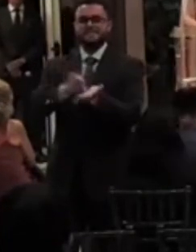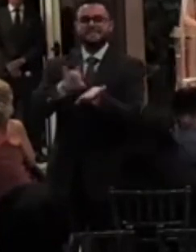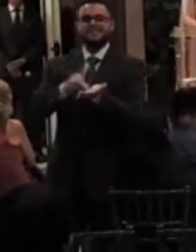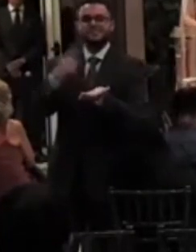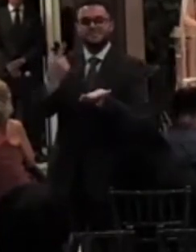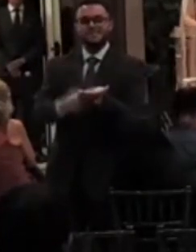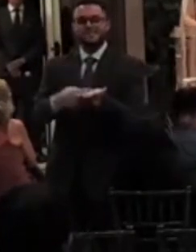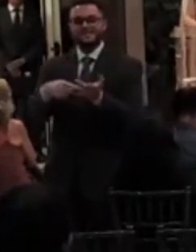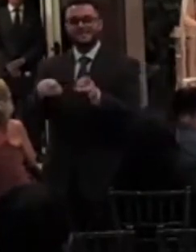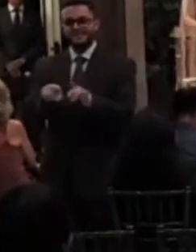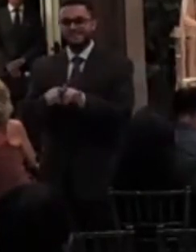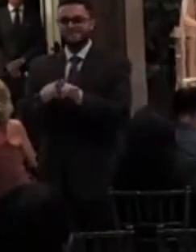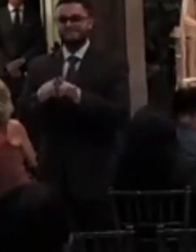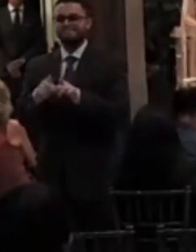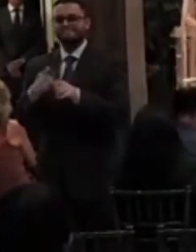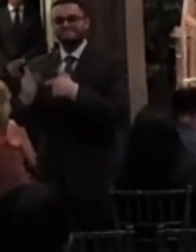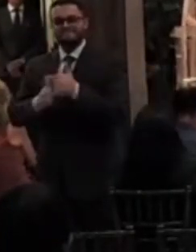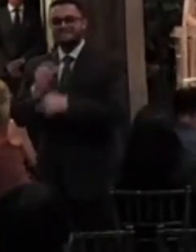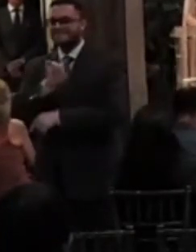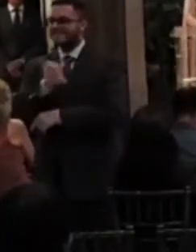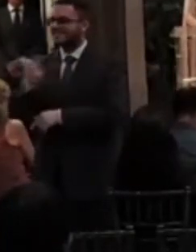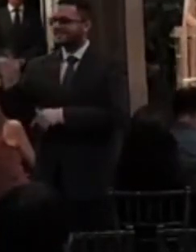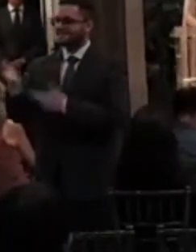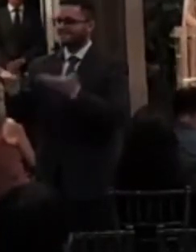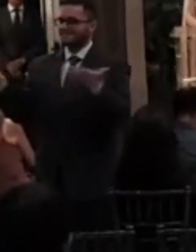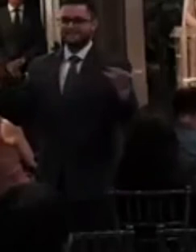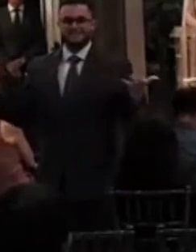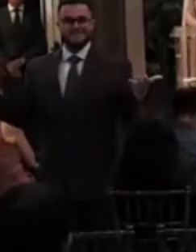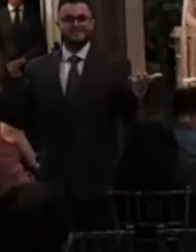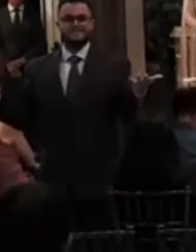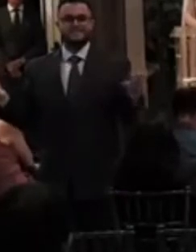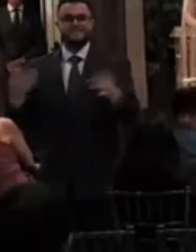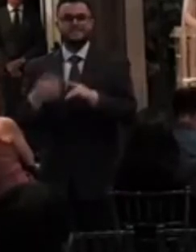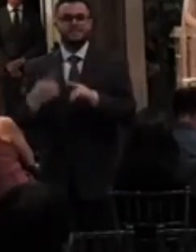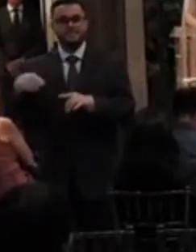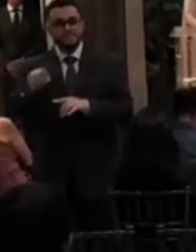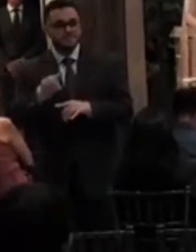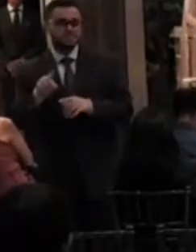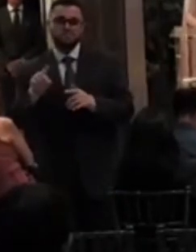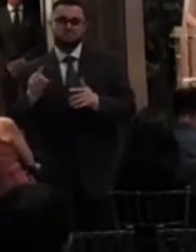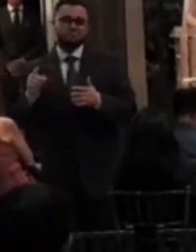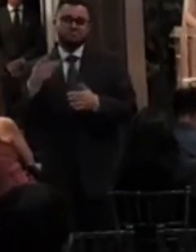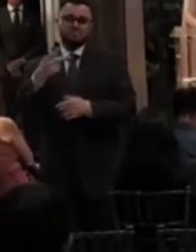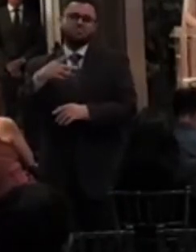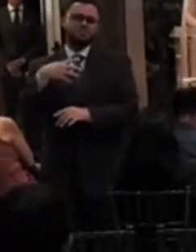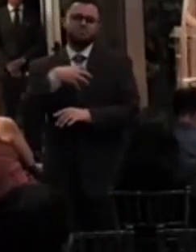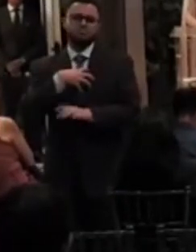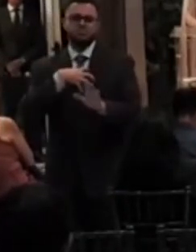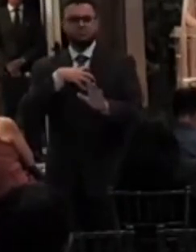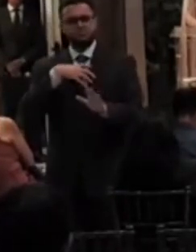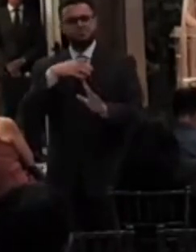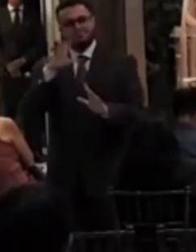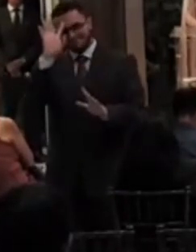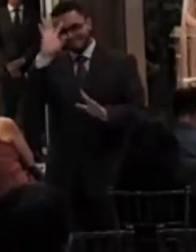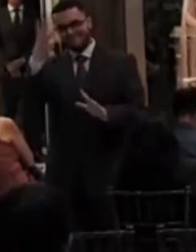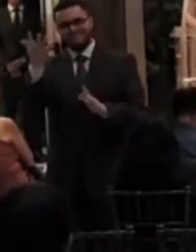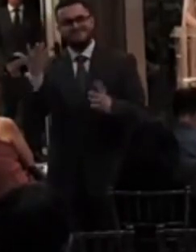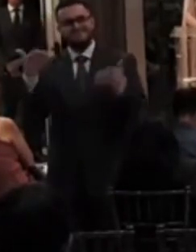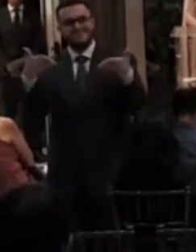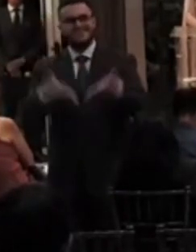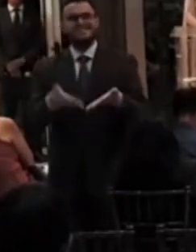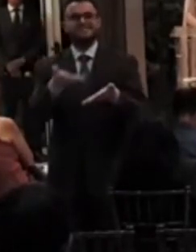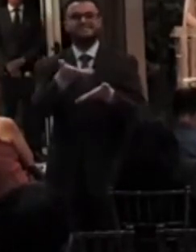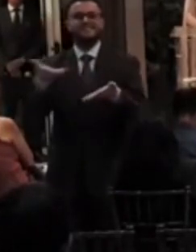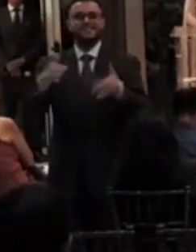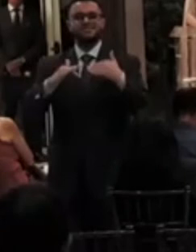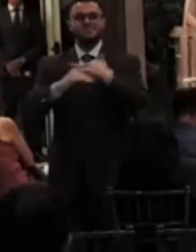a iniciativa de cada um de vocês que, de uma forma ou de outra, aderiram ao movimento